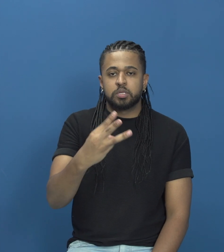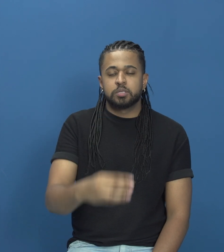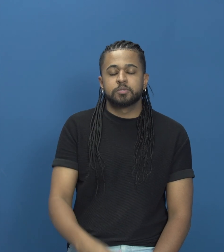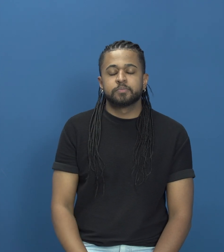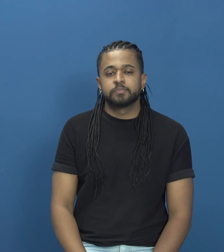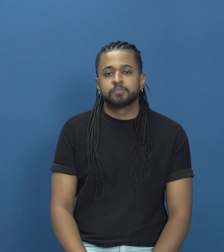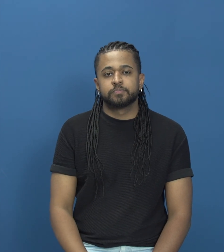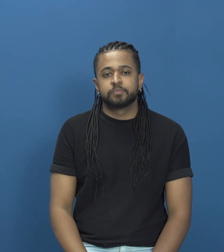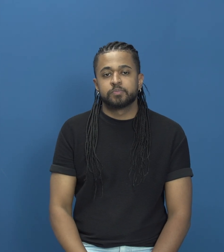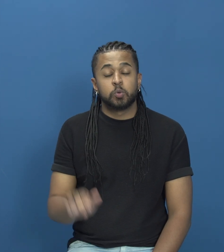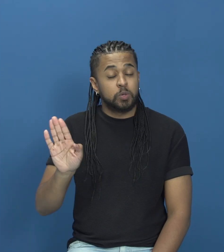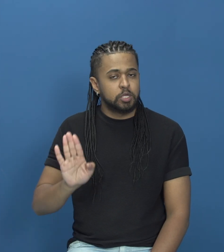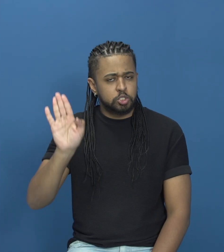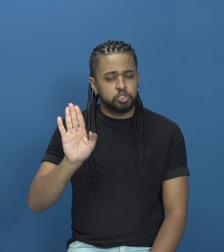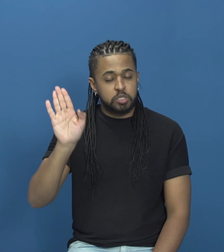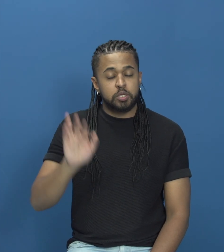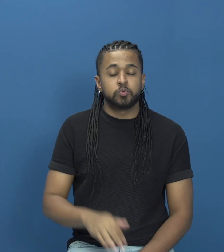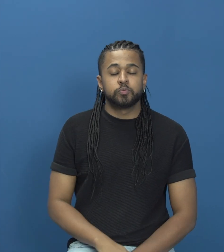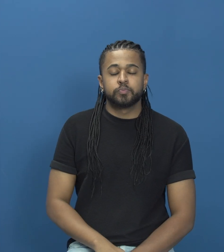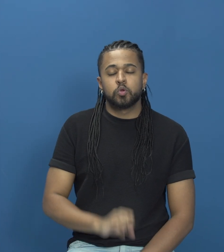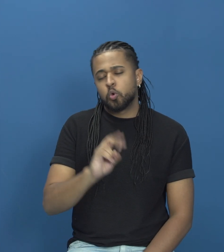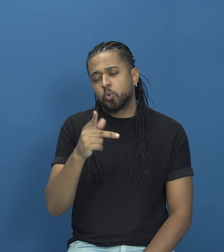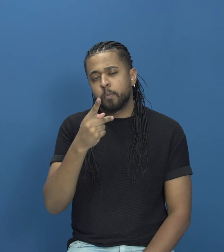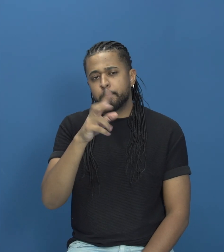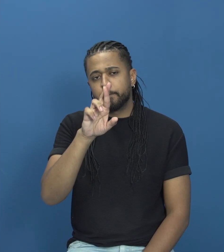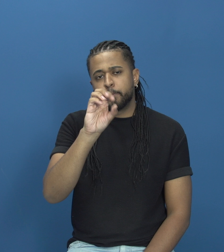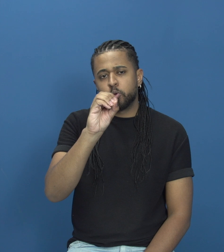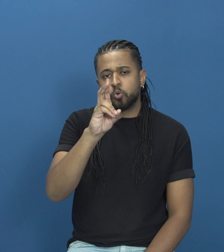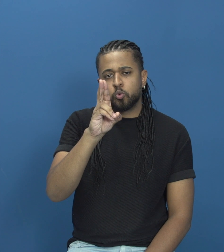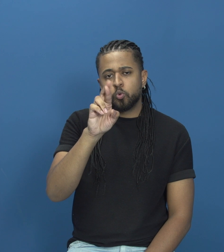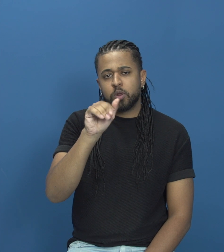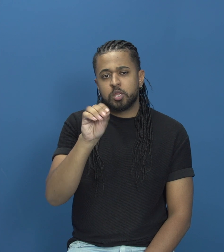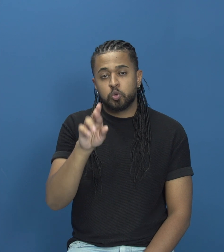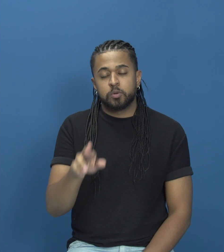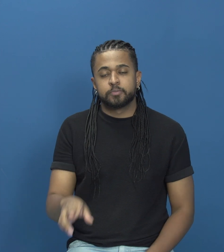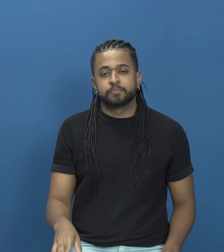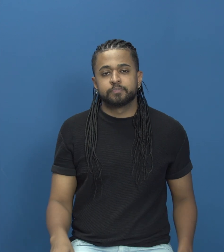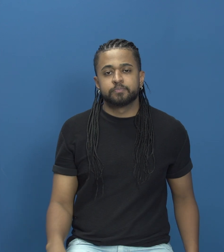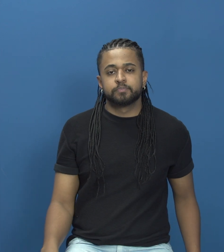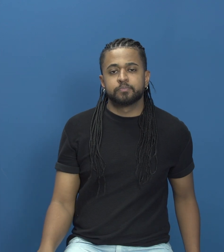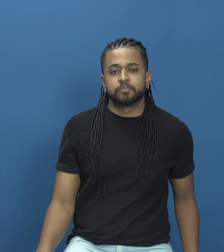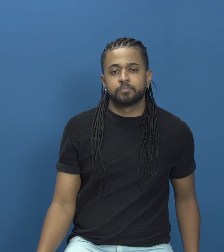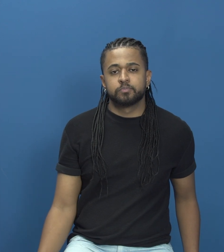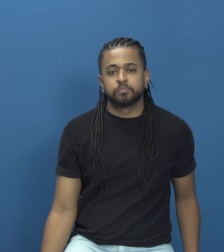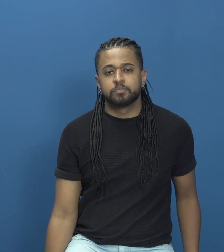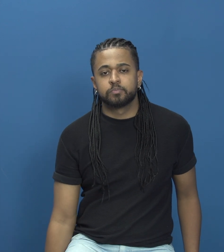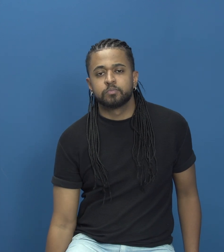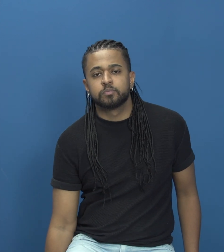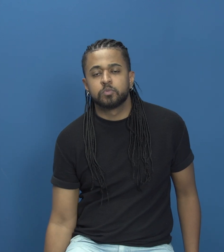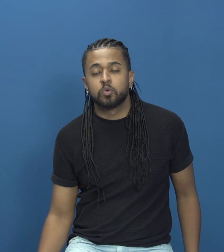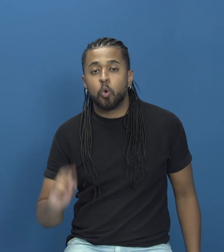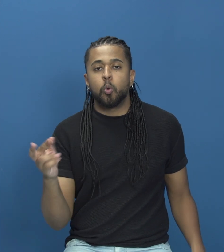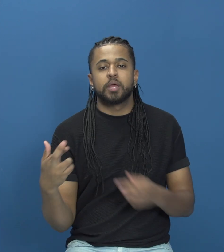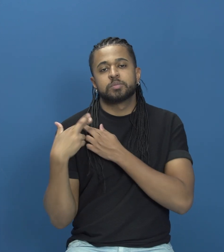9.3. O candidato à candidata ou seu procurador, abre parênteses, ou responsável